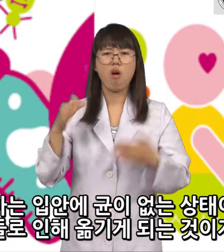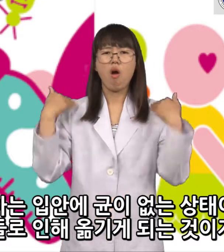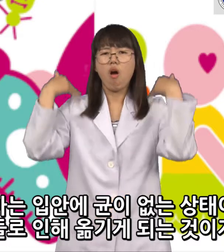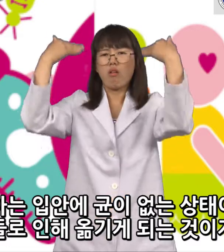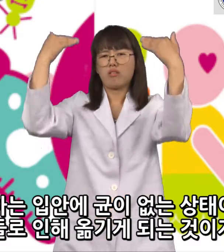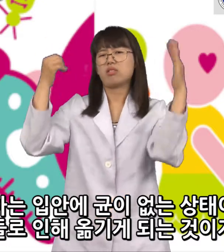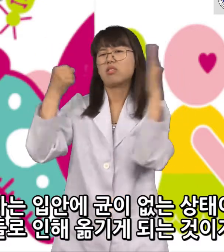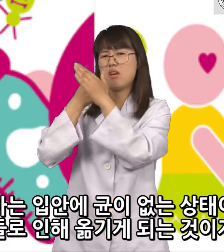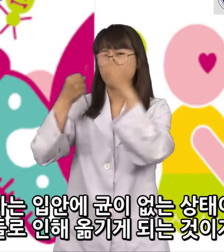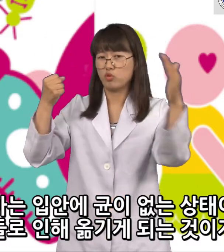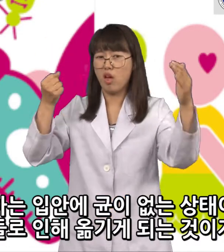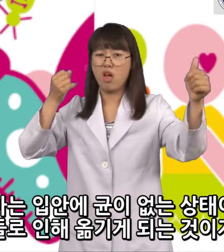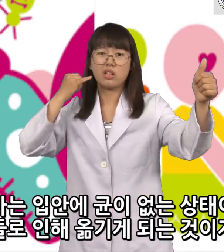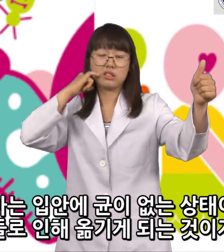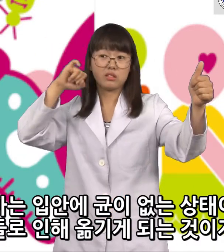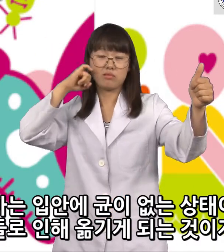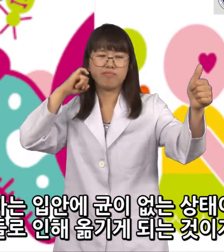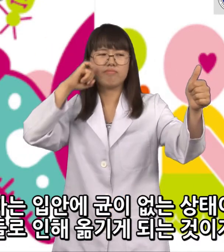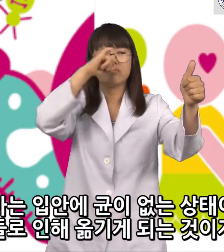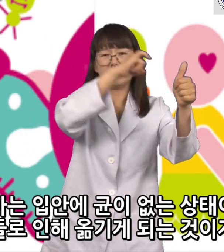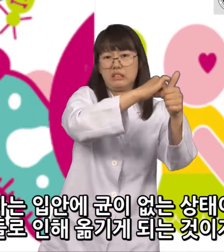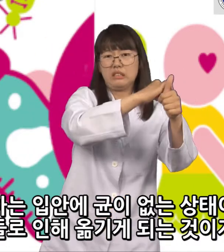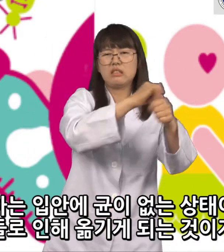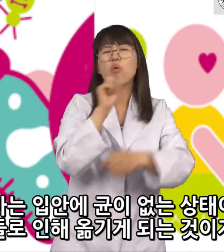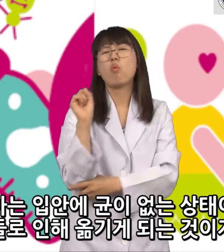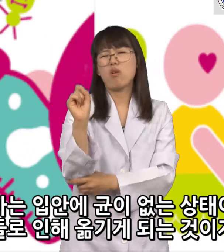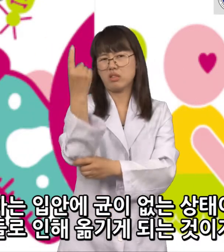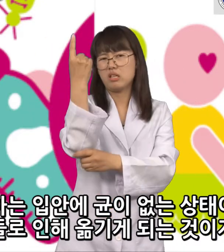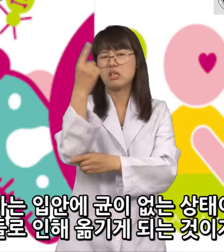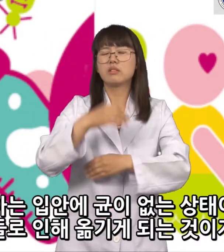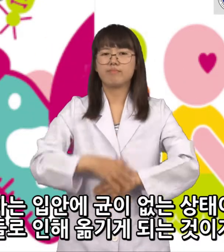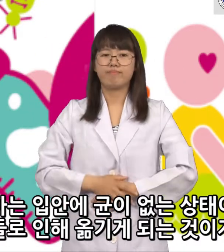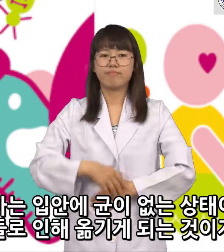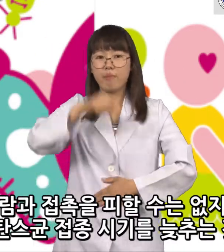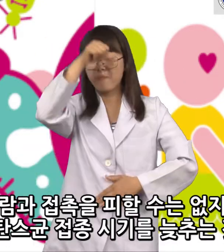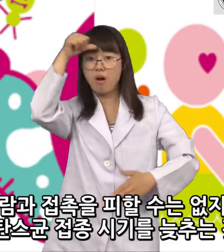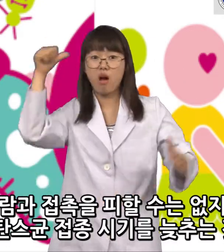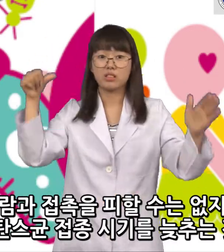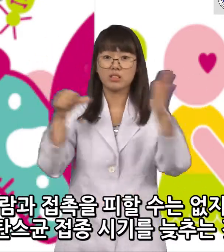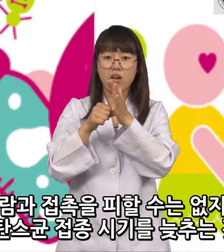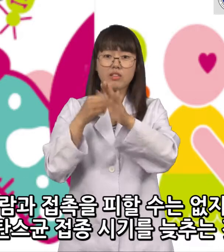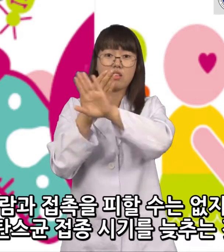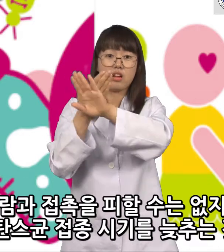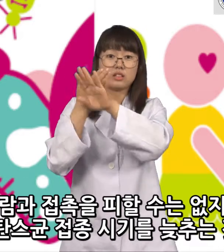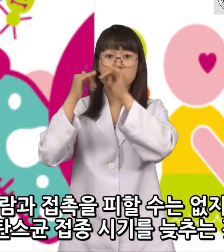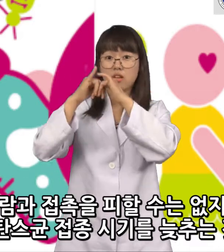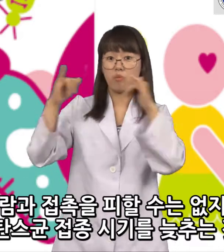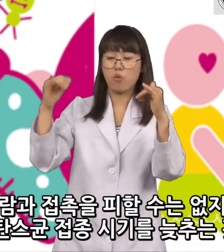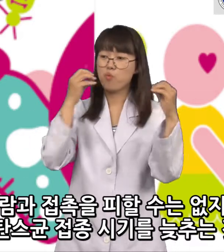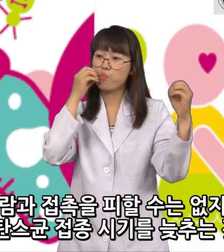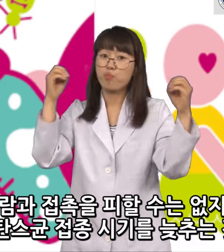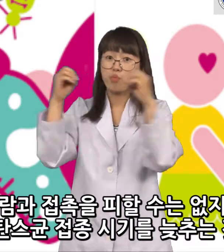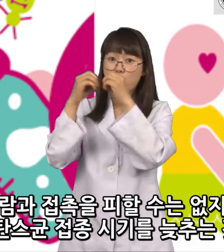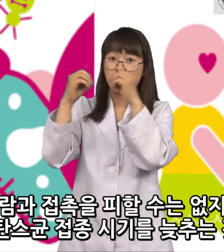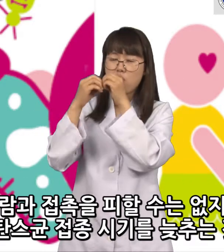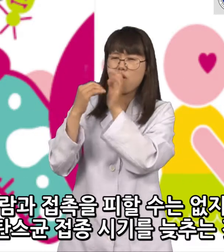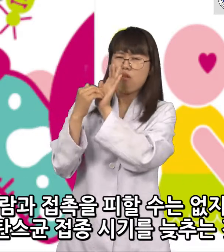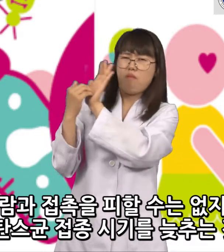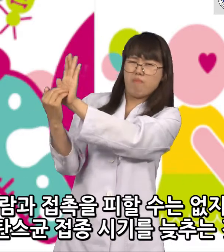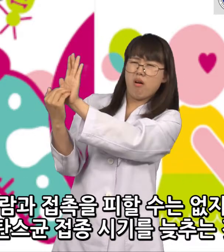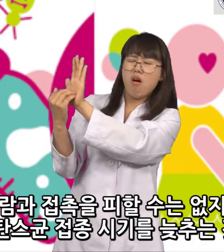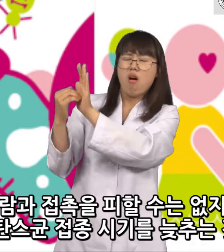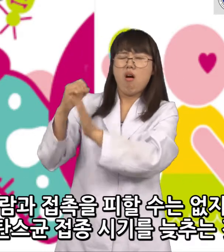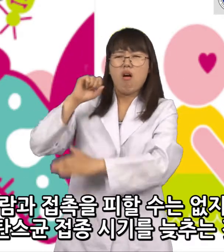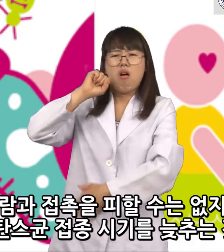상태이지만 어른들로 인해 옮겨지게 되는 것이지요. 평생 다른 사람과 접촉을 피할